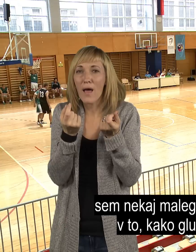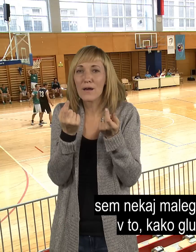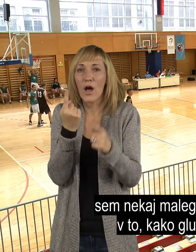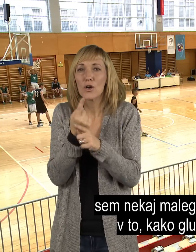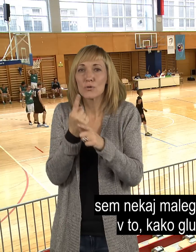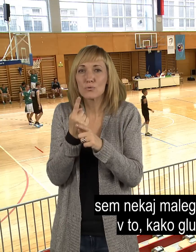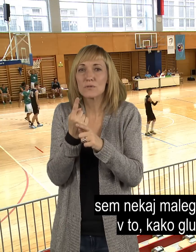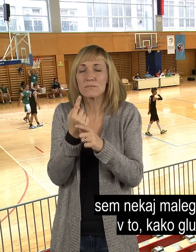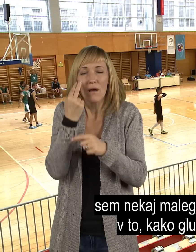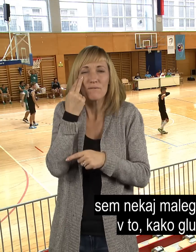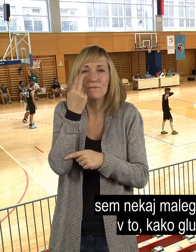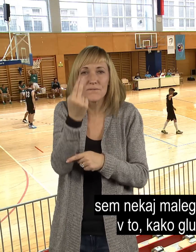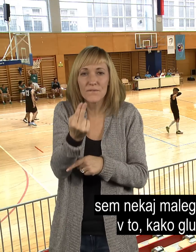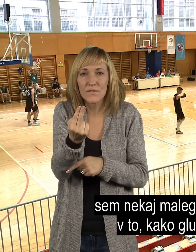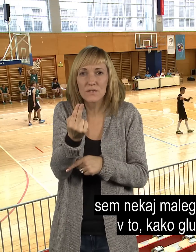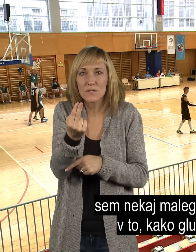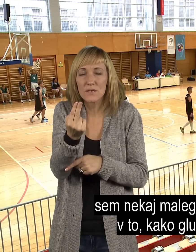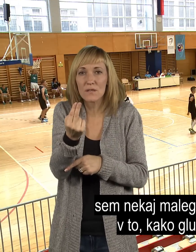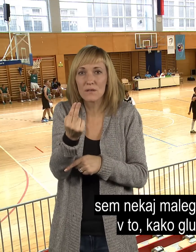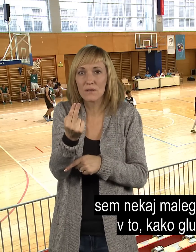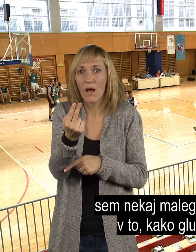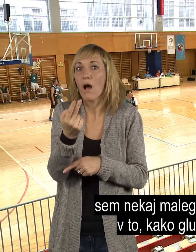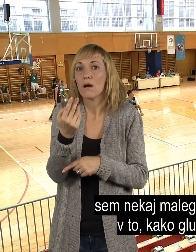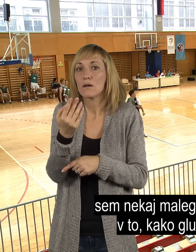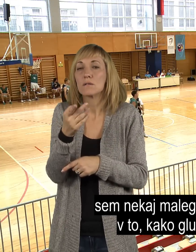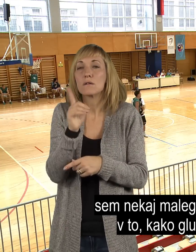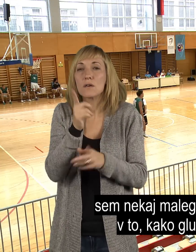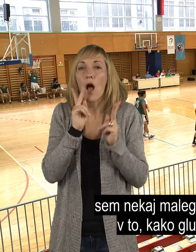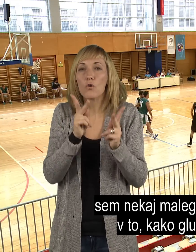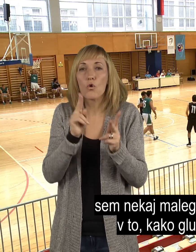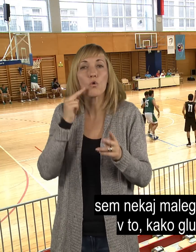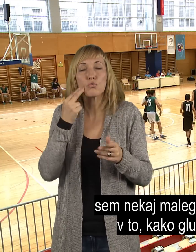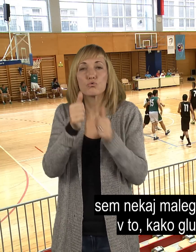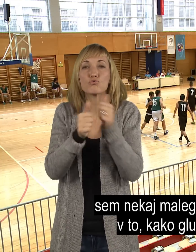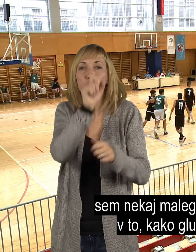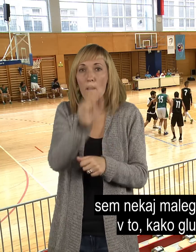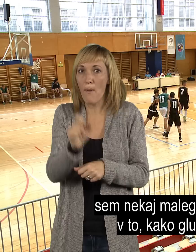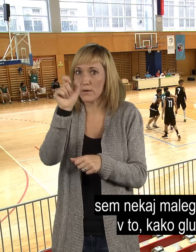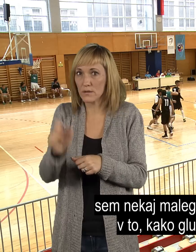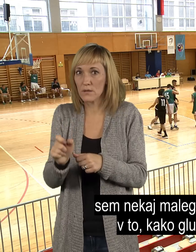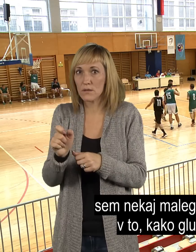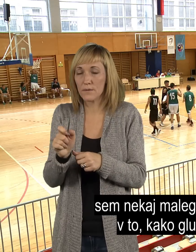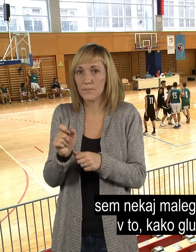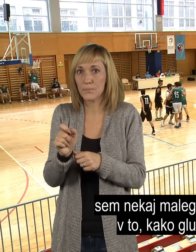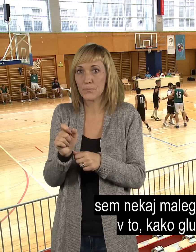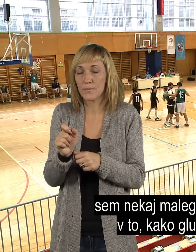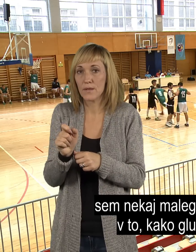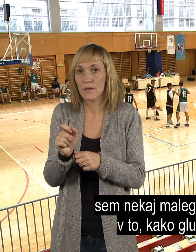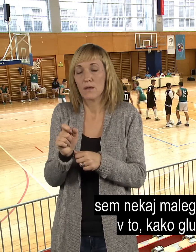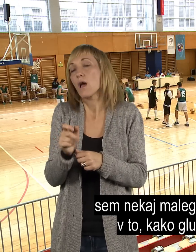malega uspel uvideti, dobiti uvida tudi v to, kako gluhi